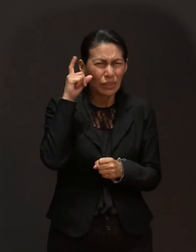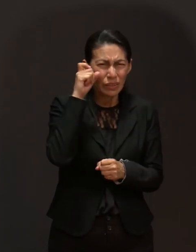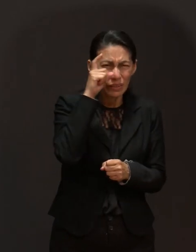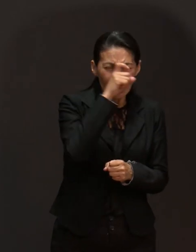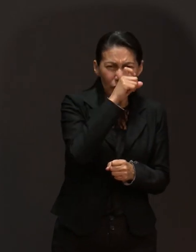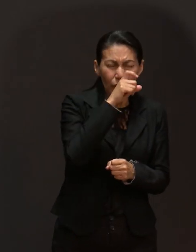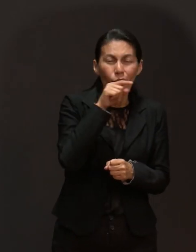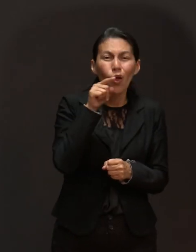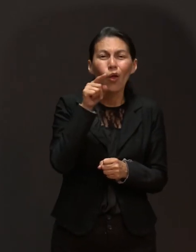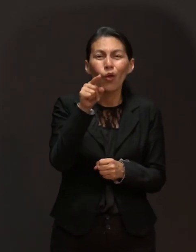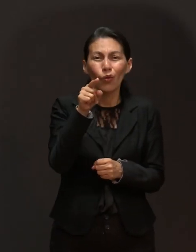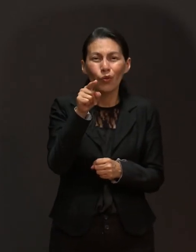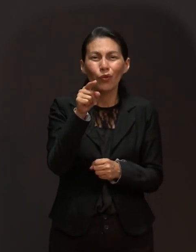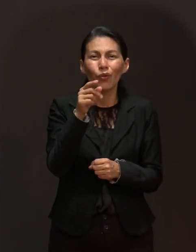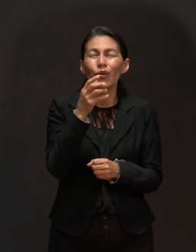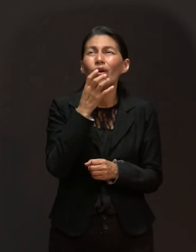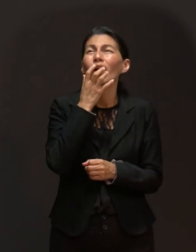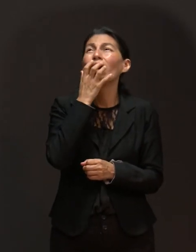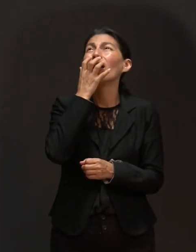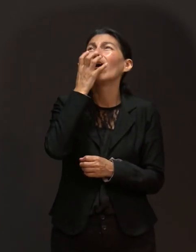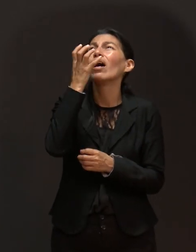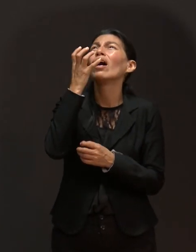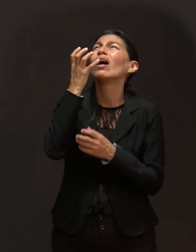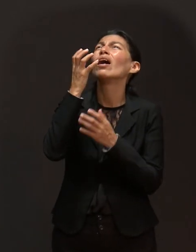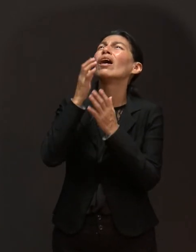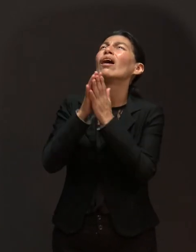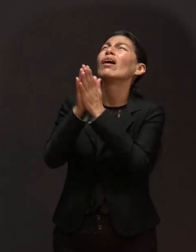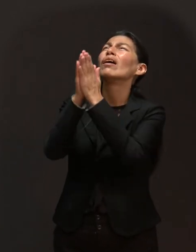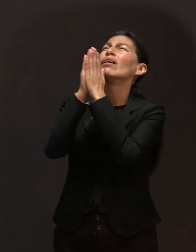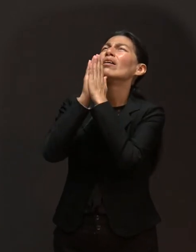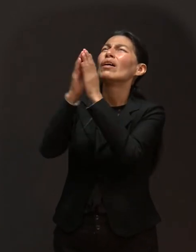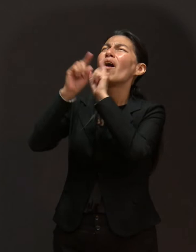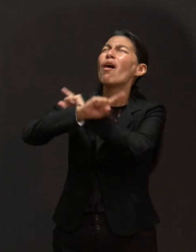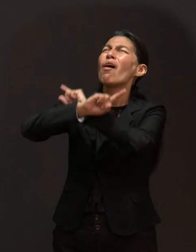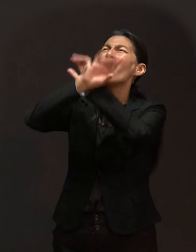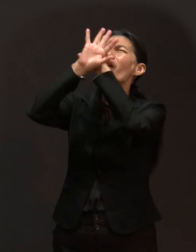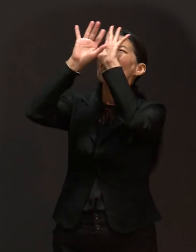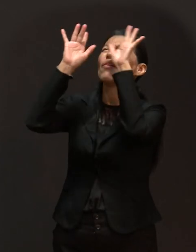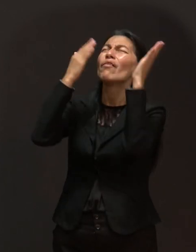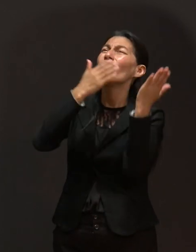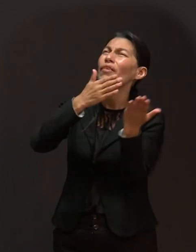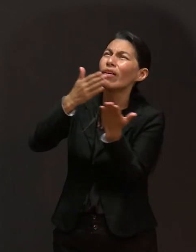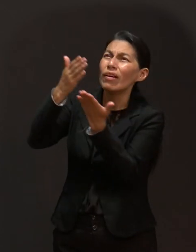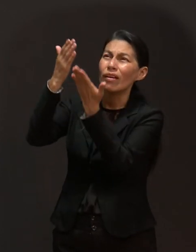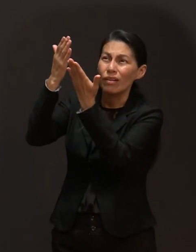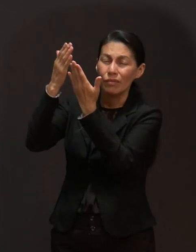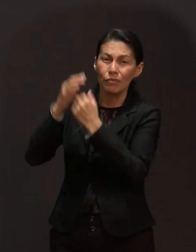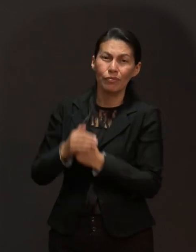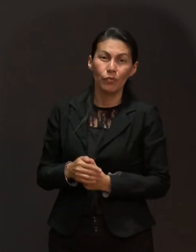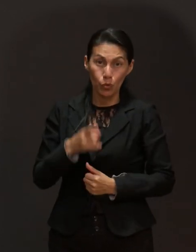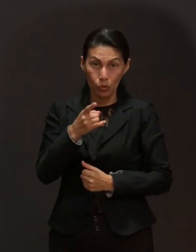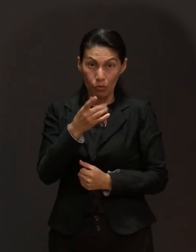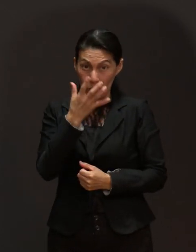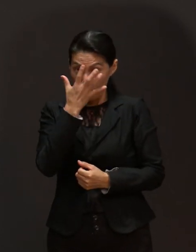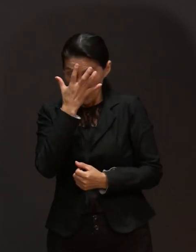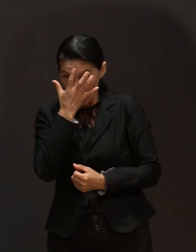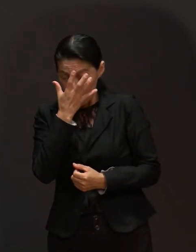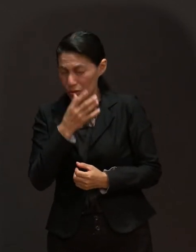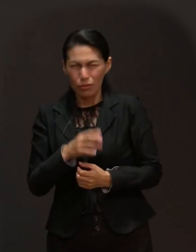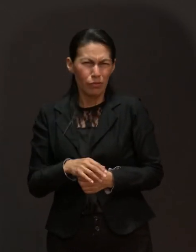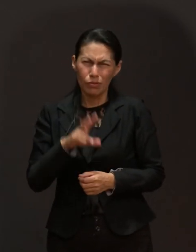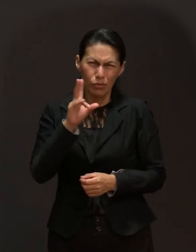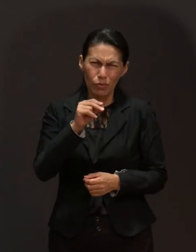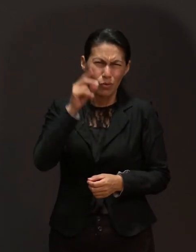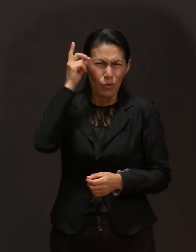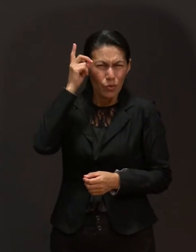por favor alza tu voz para glorificar a Dios. No te avergüences de cuán